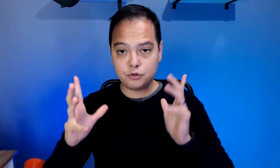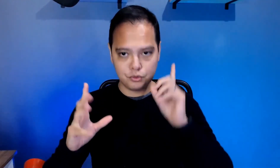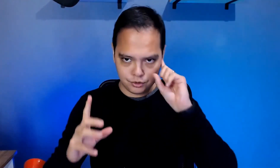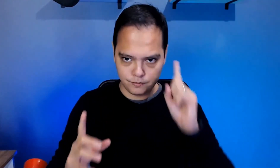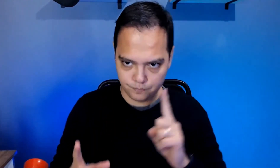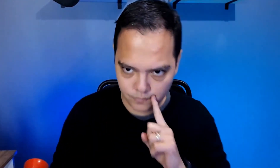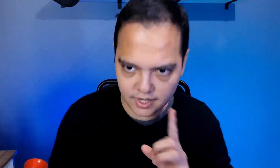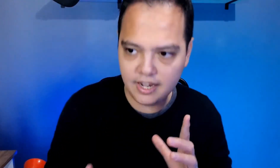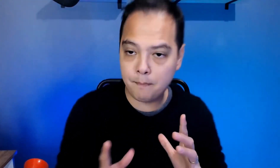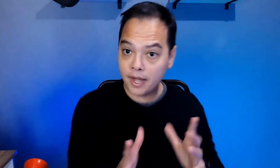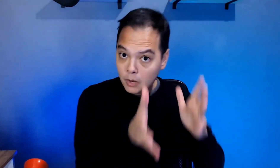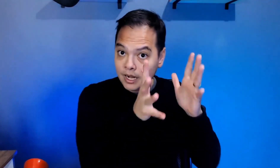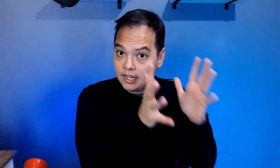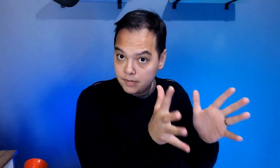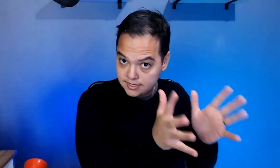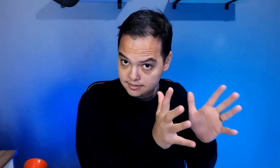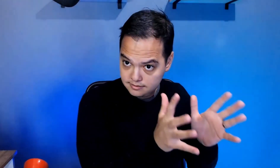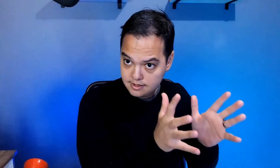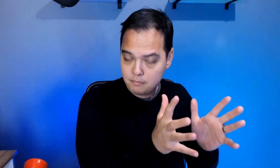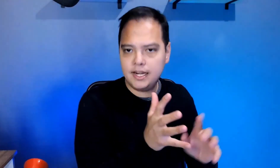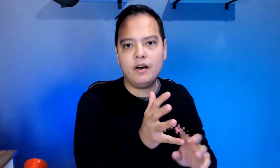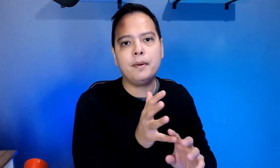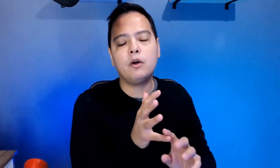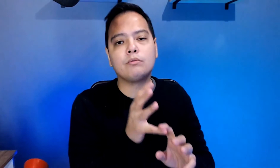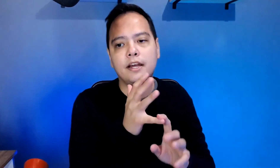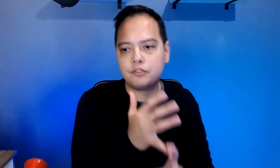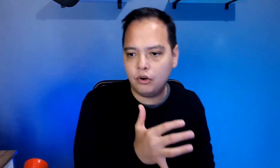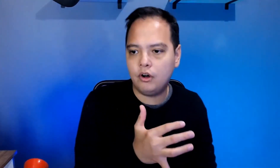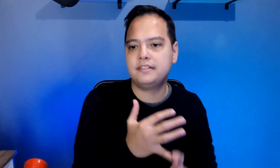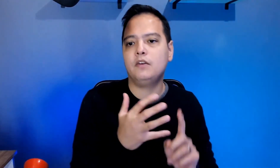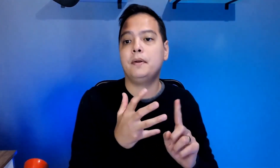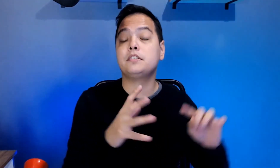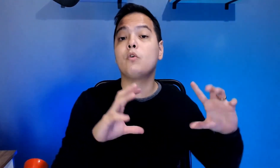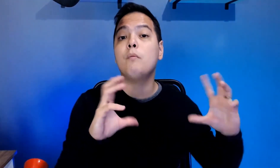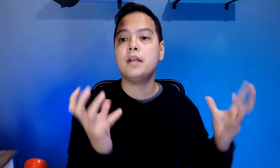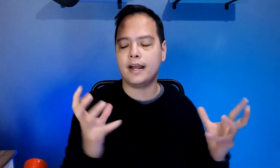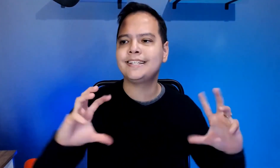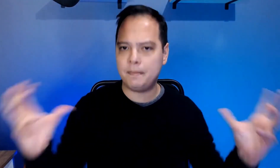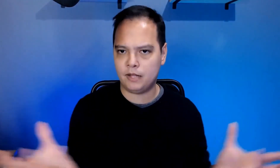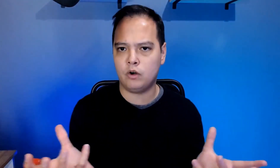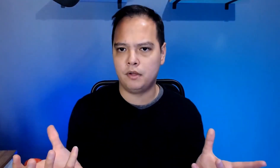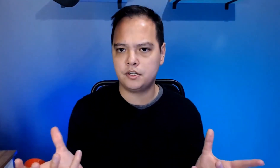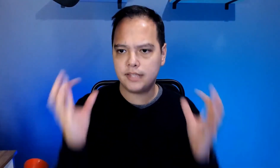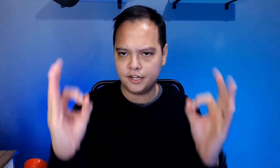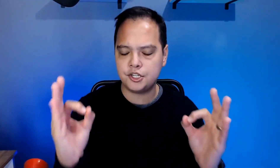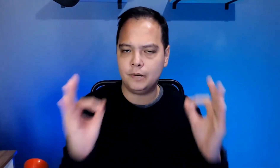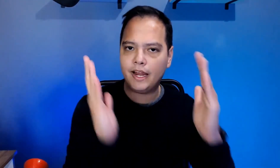surdo, ele aprendeu a Libras, mas ele não aprendeu a contar histórias, ele não aprendeu a se comunicar. Ele sabe naturalmente. Entenda, gente, não é que ele não sabe contar